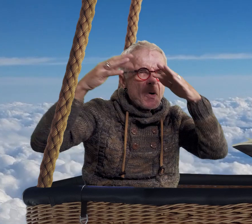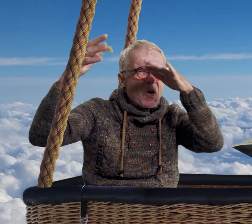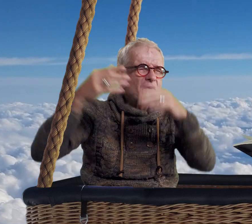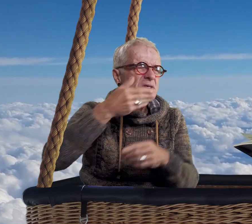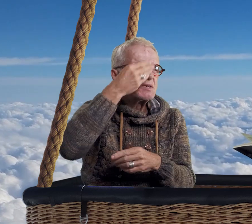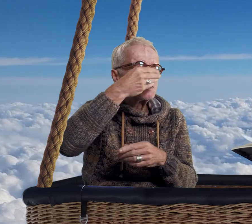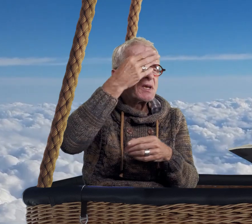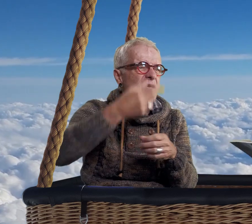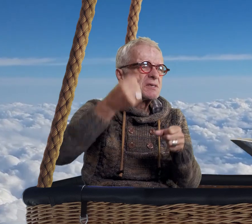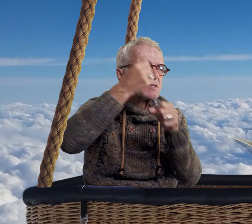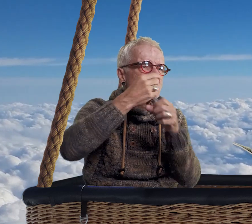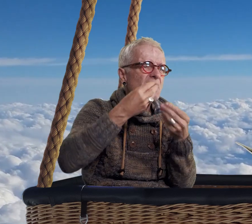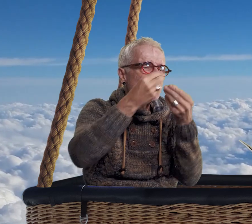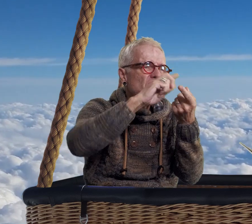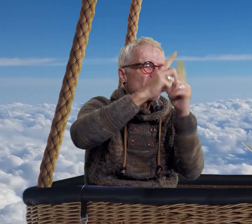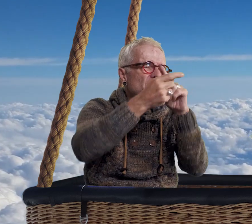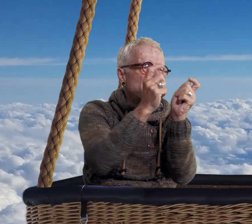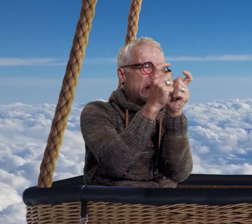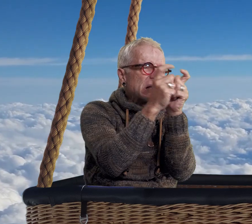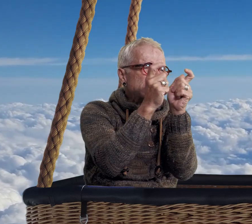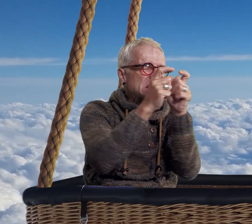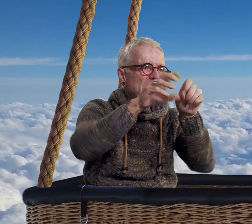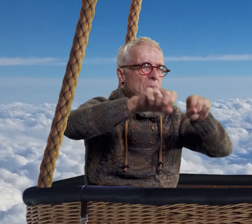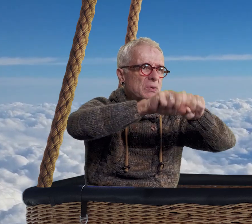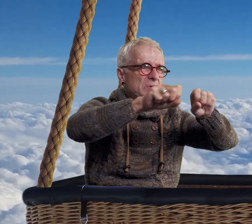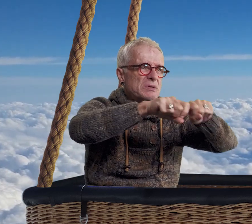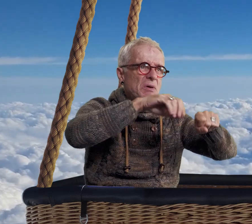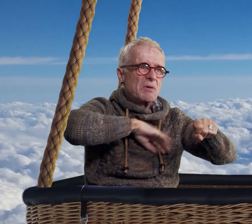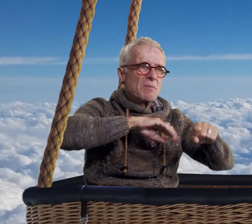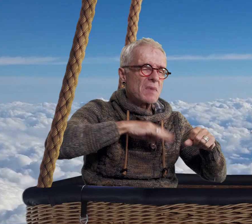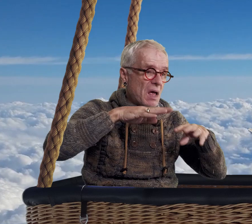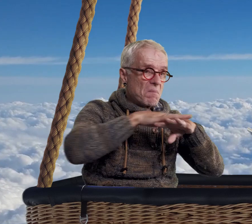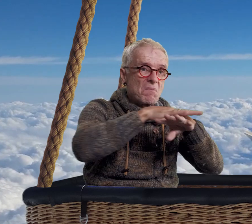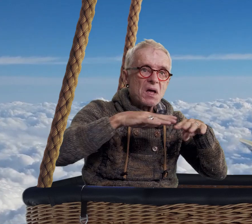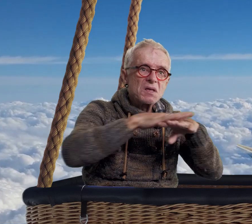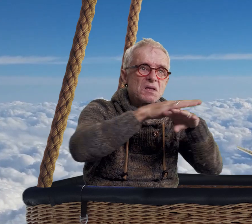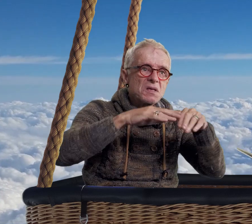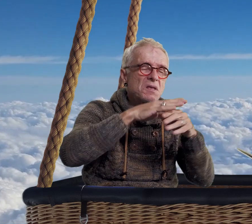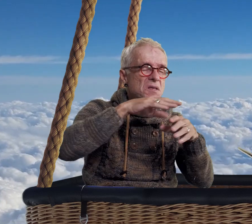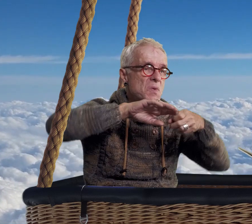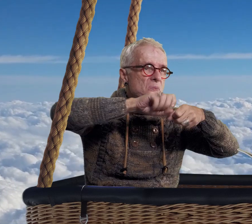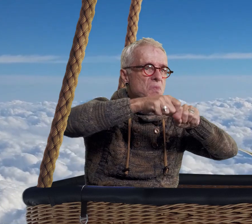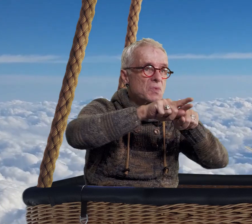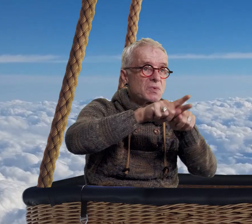gaz affectant des propriétés électriques qu'ils produisaient par la combustion de la paille mouillée et de la laine hachée.